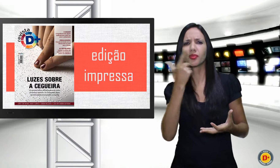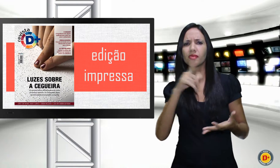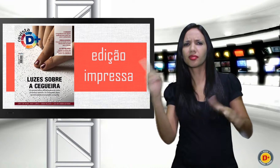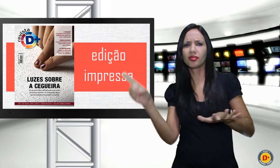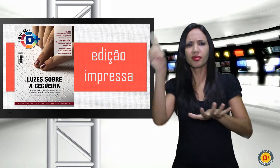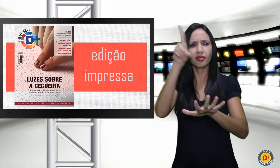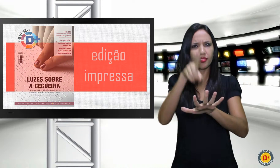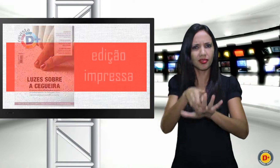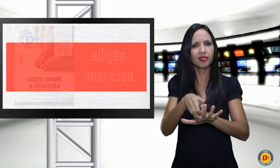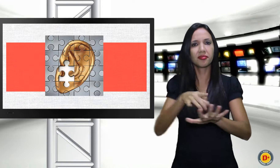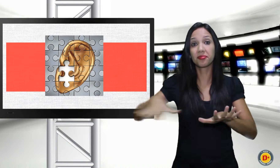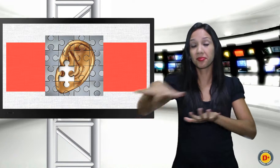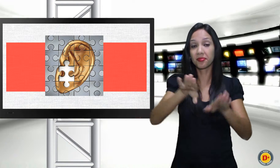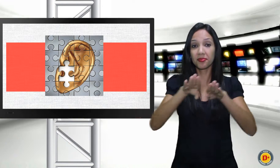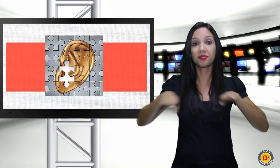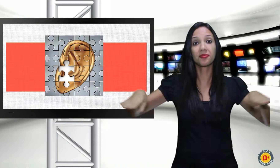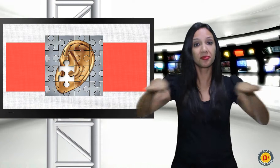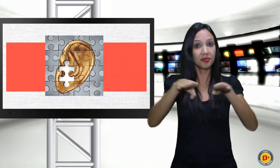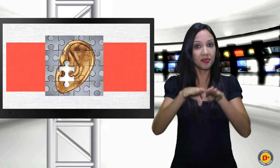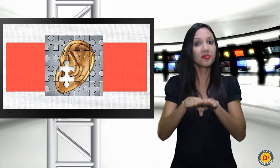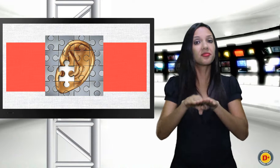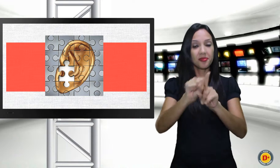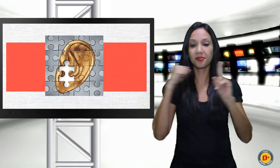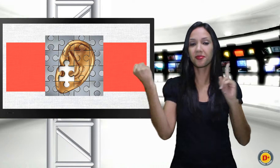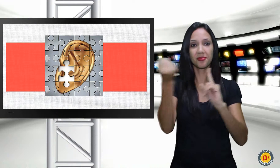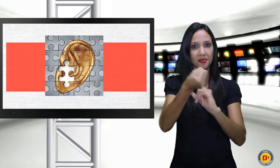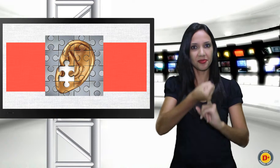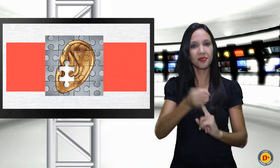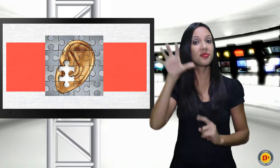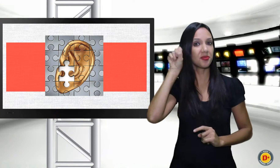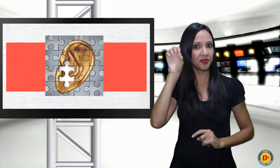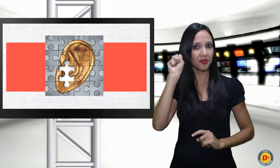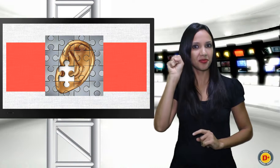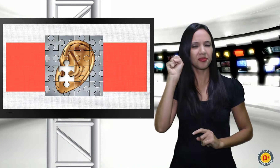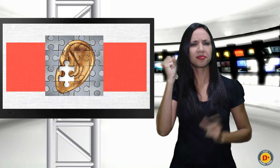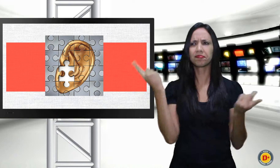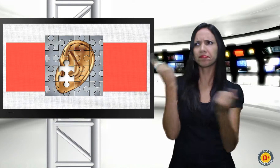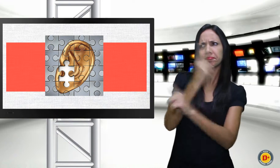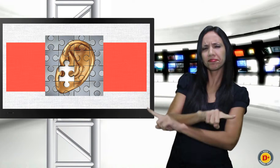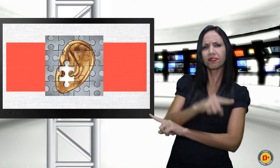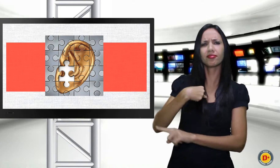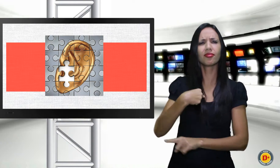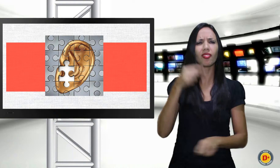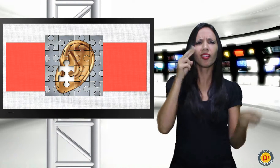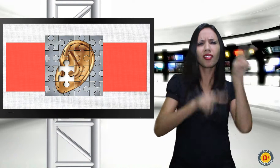majoritária, que é de ouvintes. Em contrapartida, a visão sociocultural entende que a surdez deve